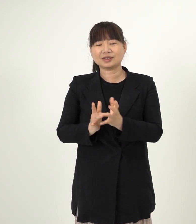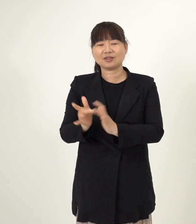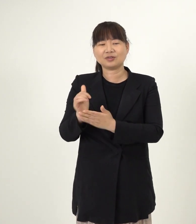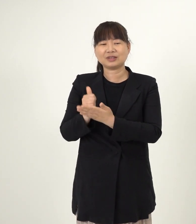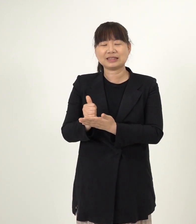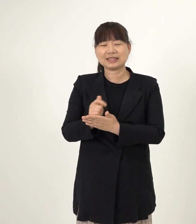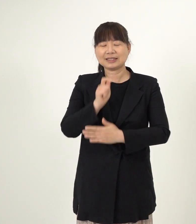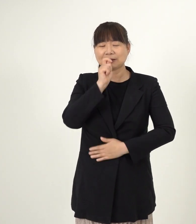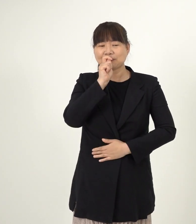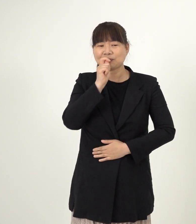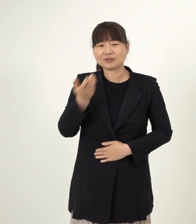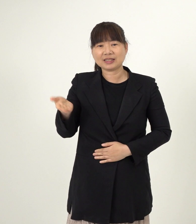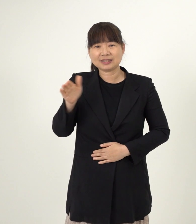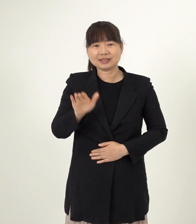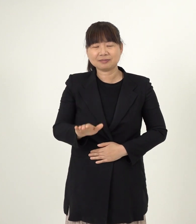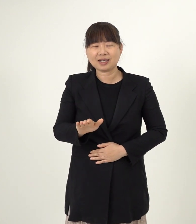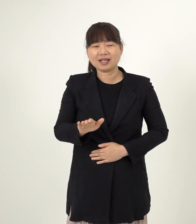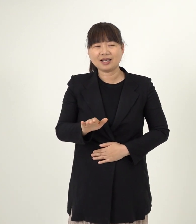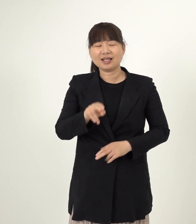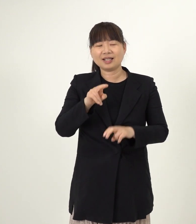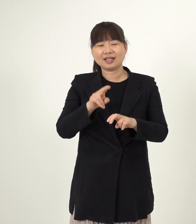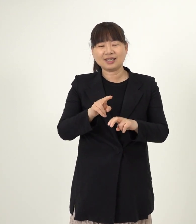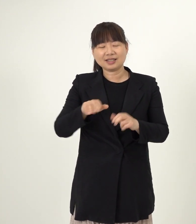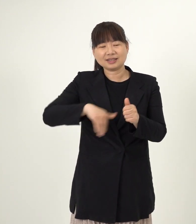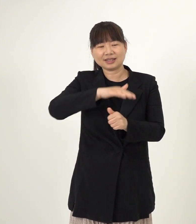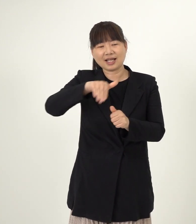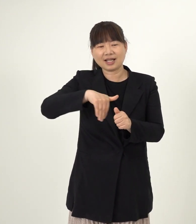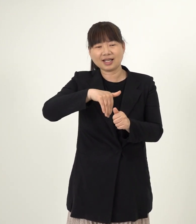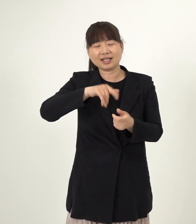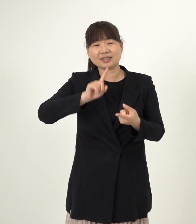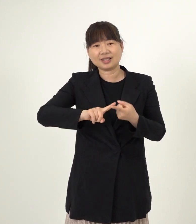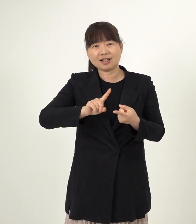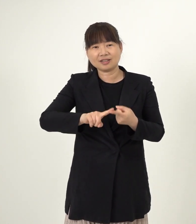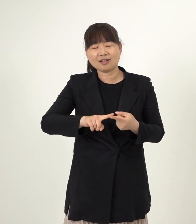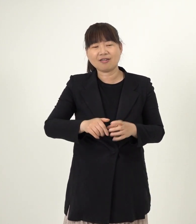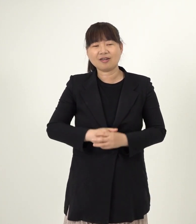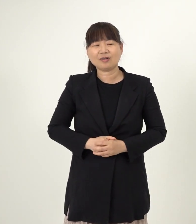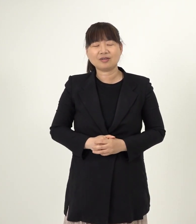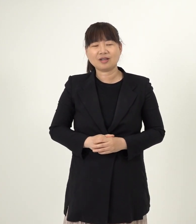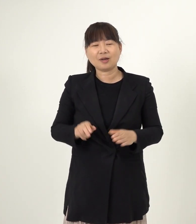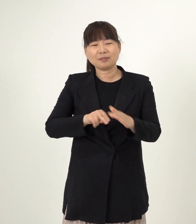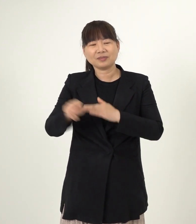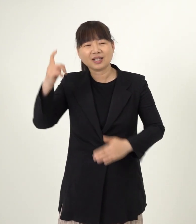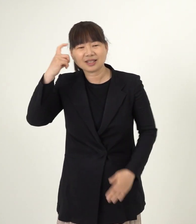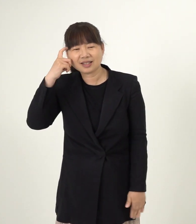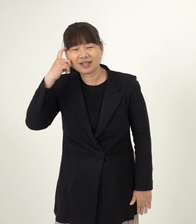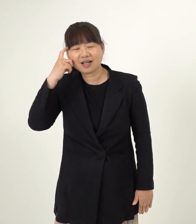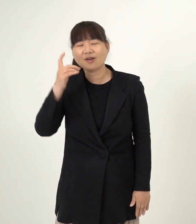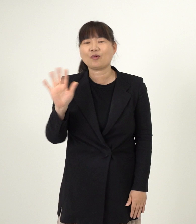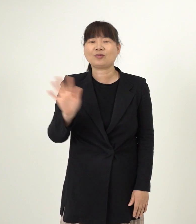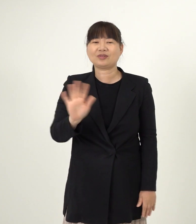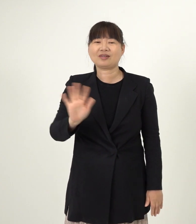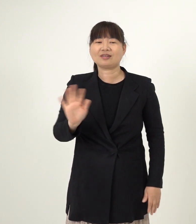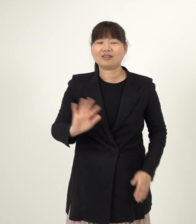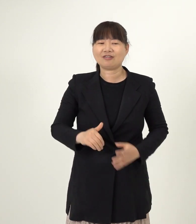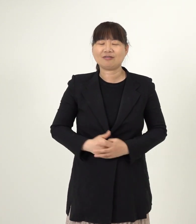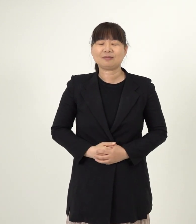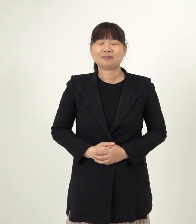예수님은 침묵은 하셨으나 그 자리를, 그 상황을 굳이 피하려 하지 않았어요.